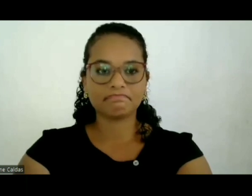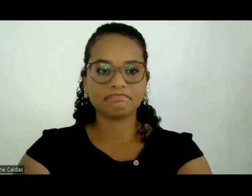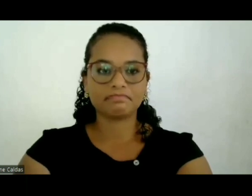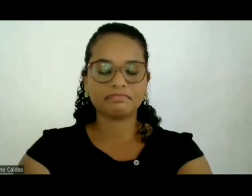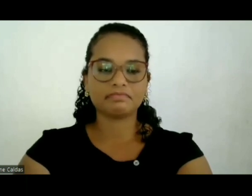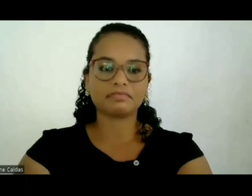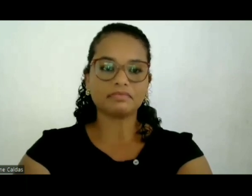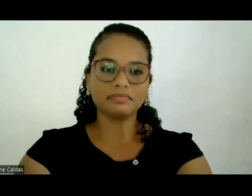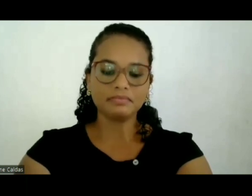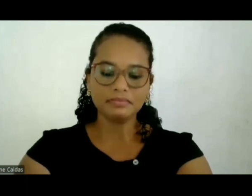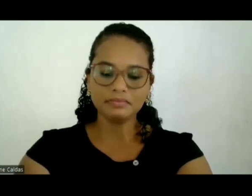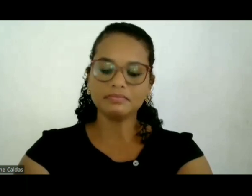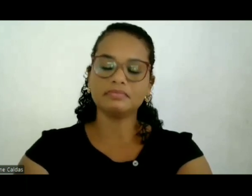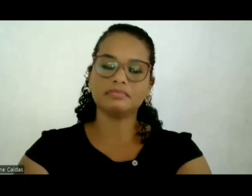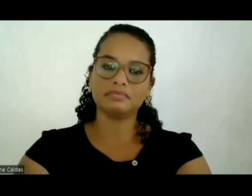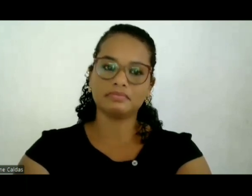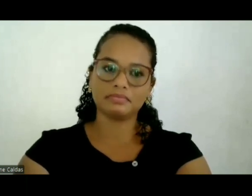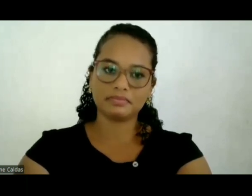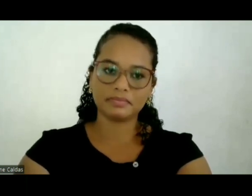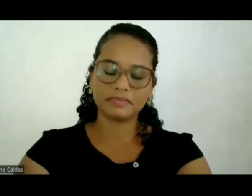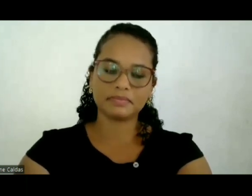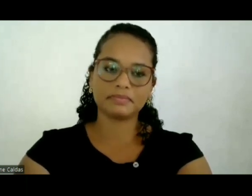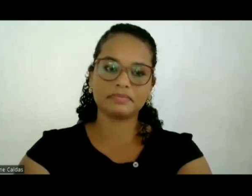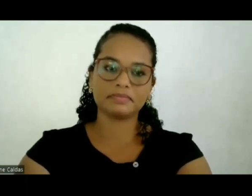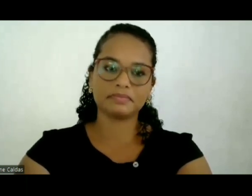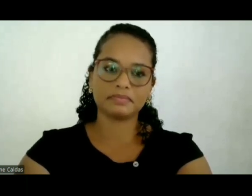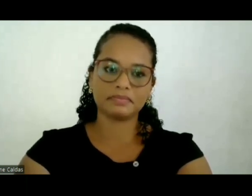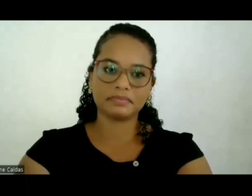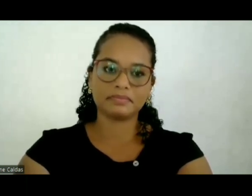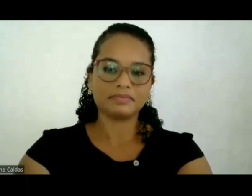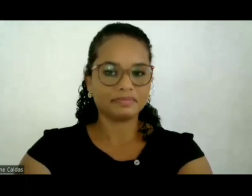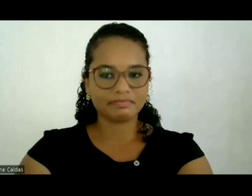vai permitir não só ele ter essa acessibilidade, como também ele se